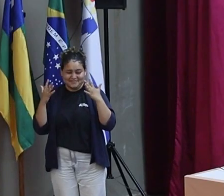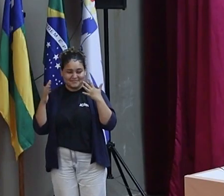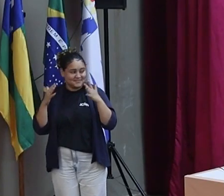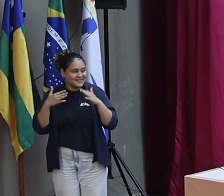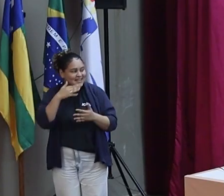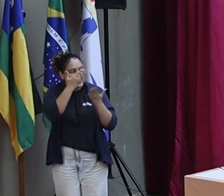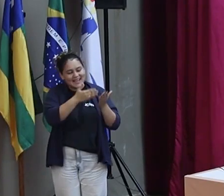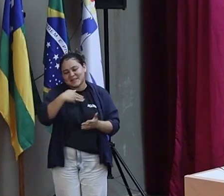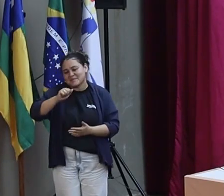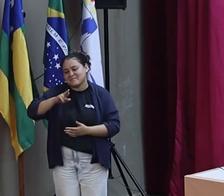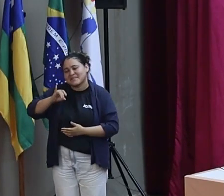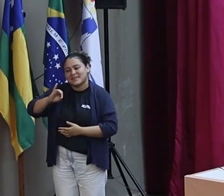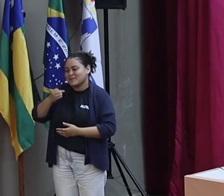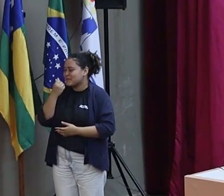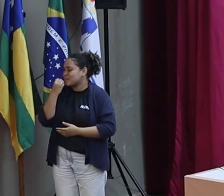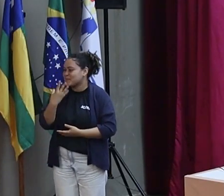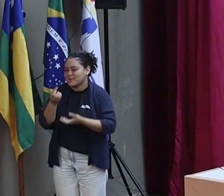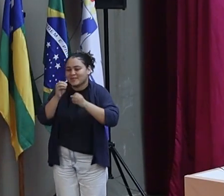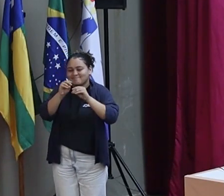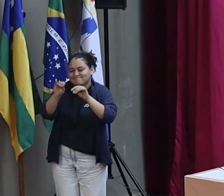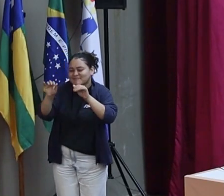Marilda, plantadeira de semente boa.